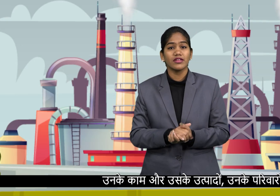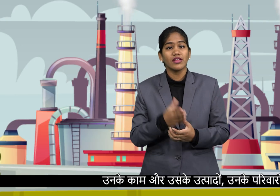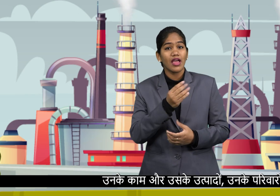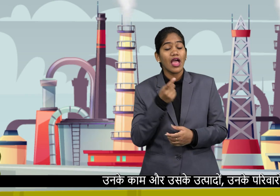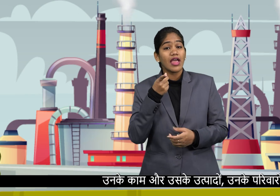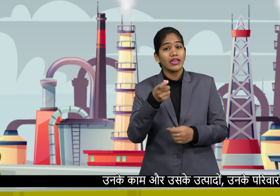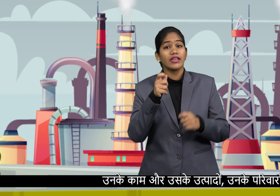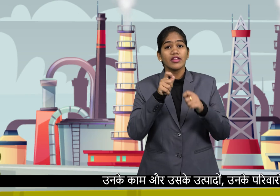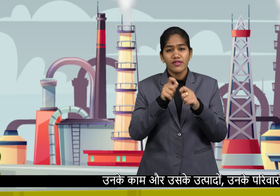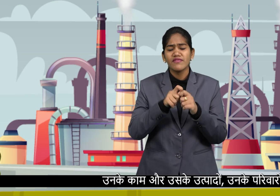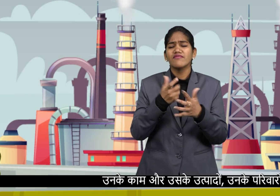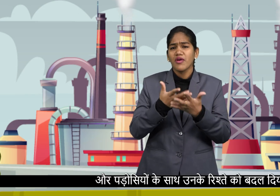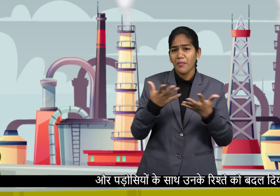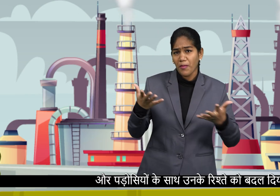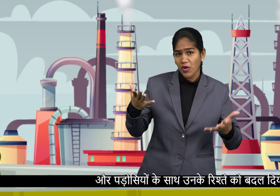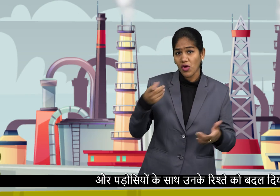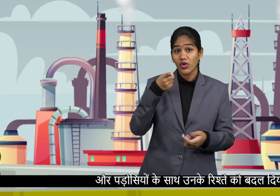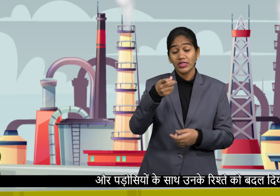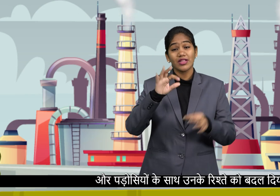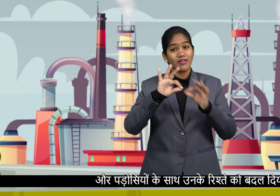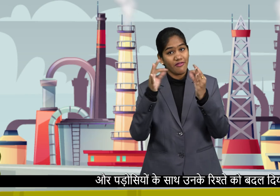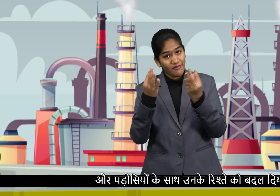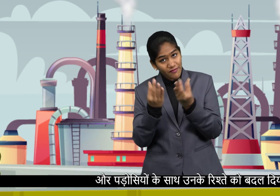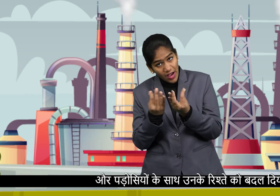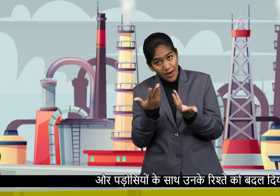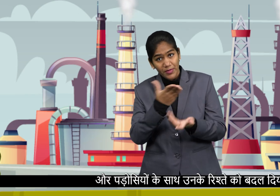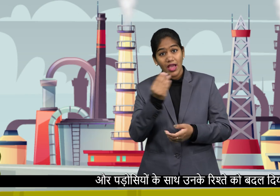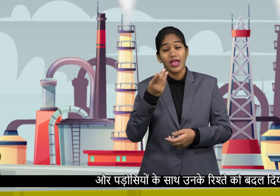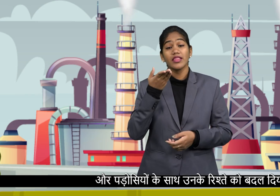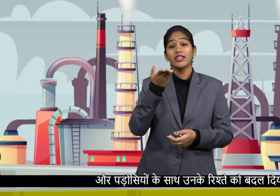उनके परिवारों और